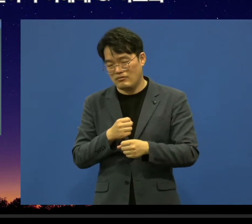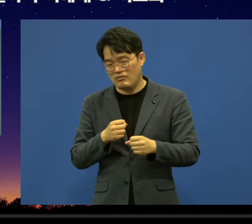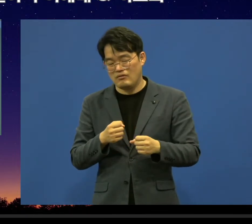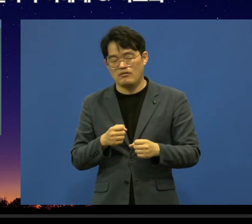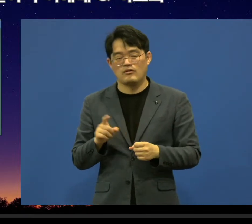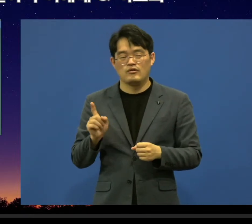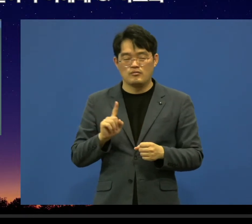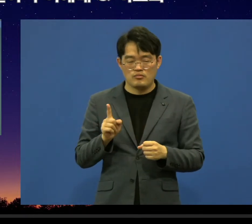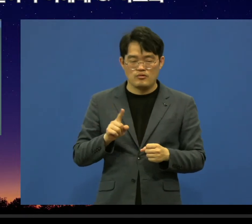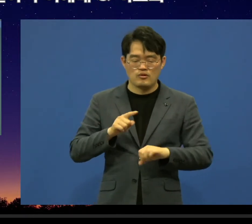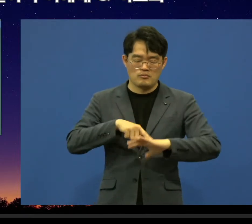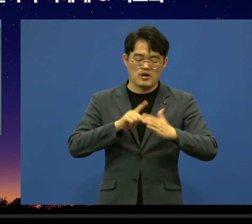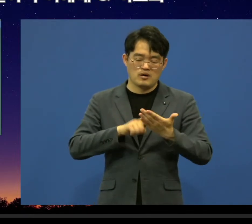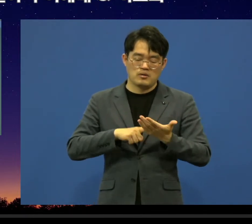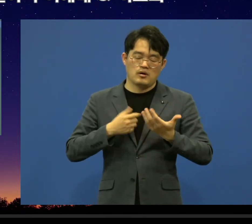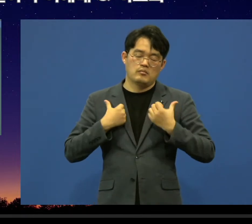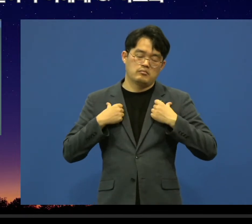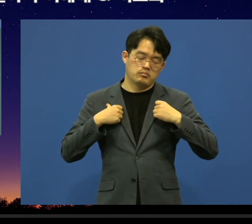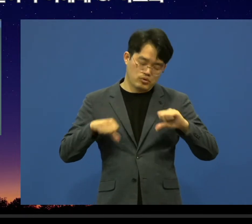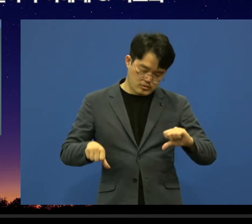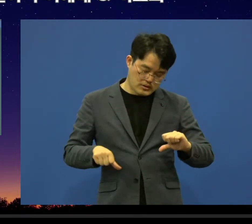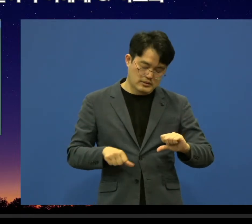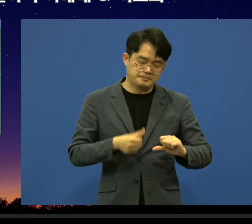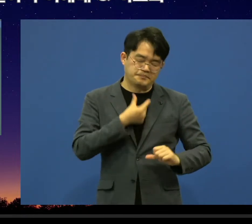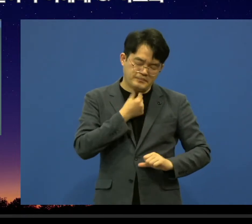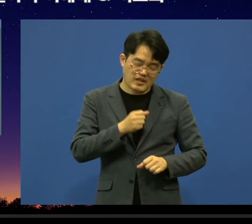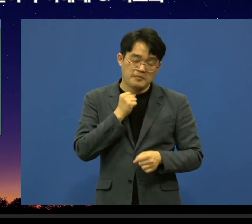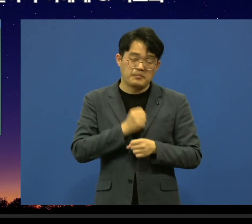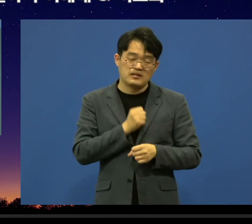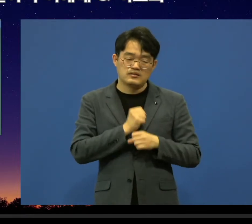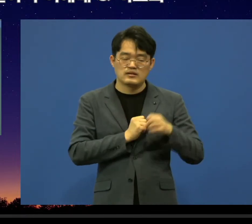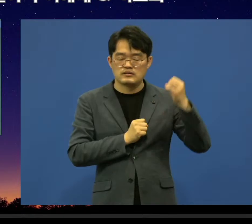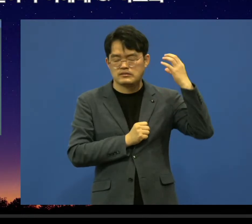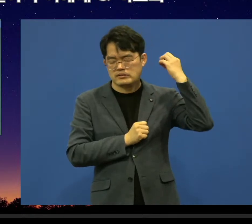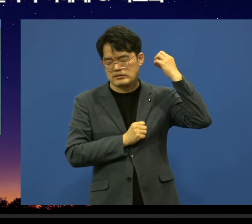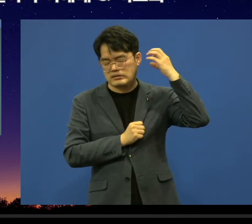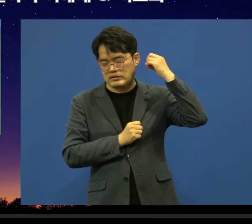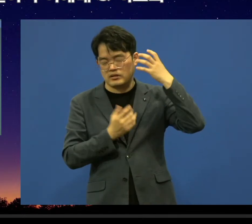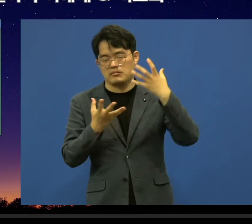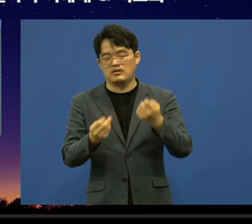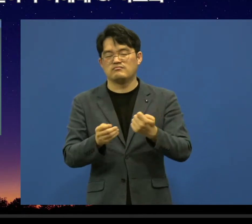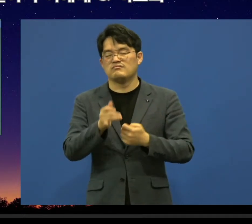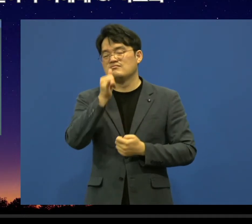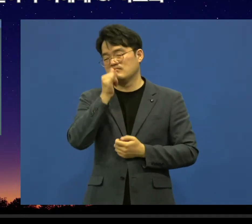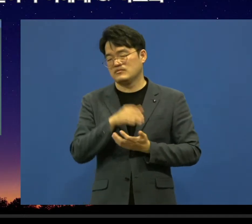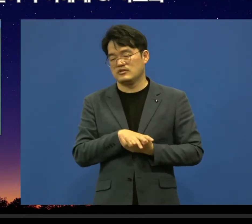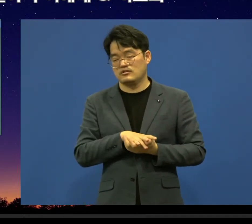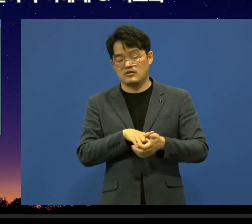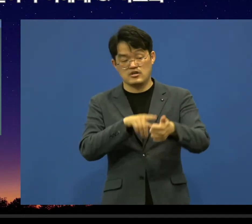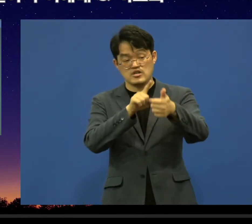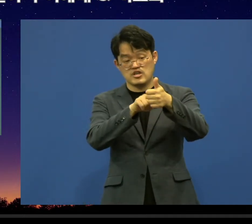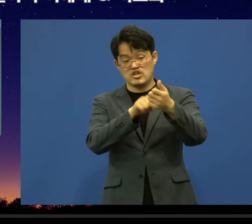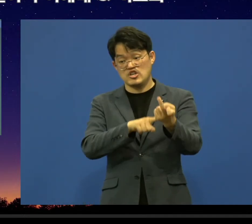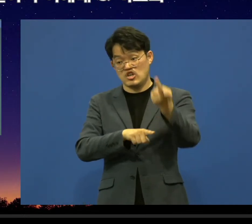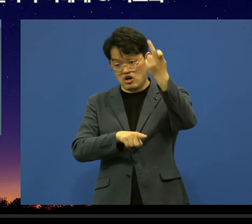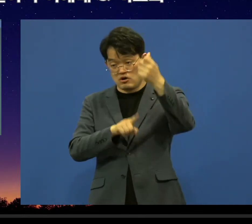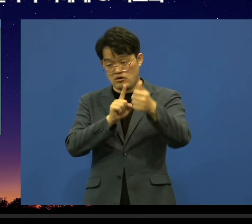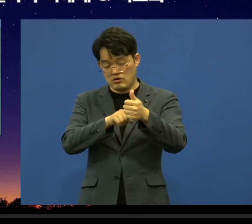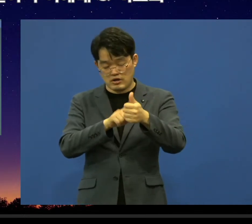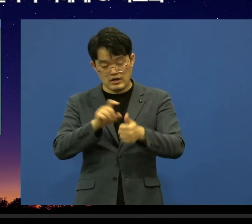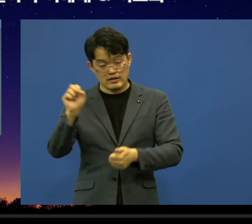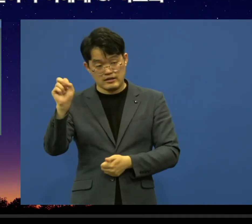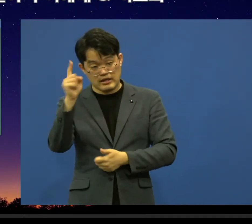곧장 포기하게 만드는 소리예요. 엘리압은 다윗이 넘어야 할 마지막